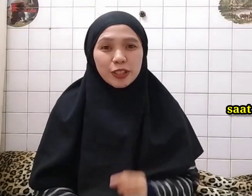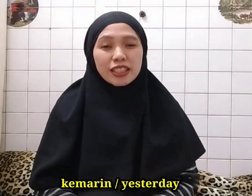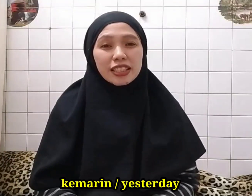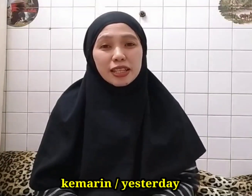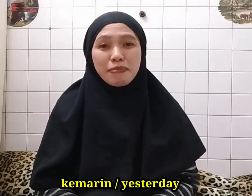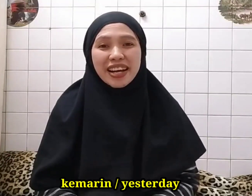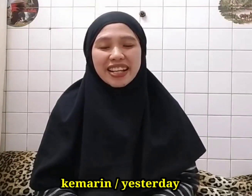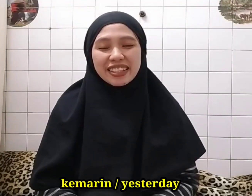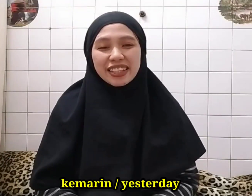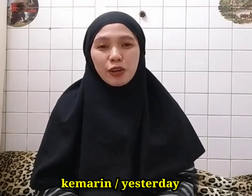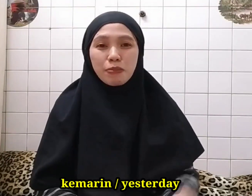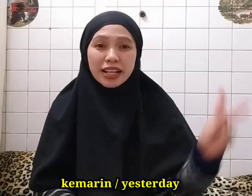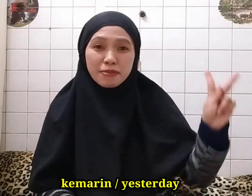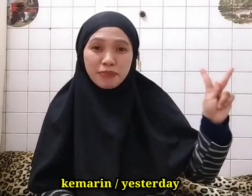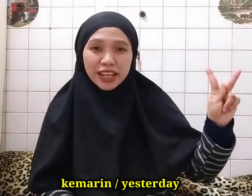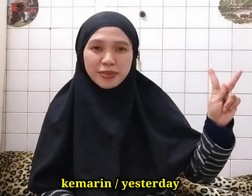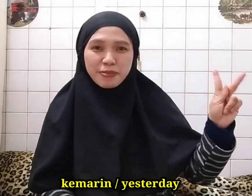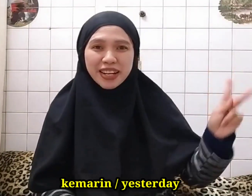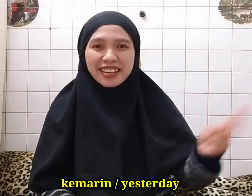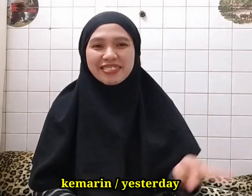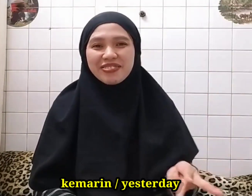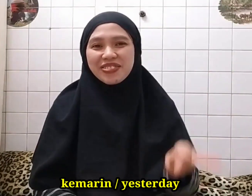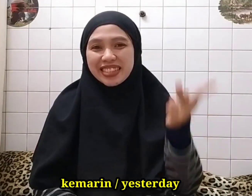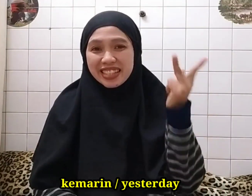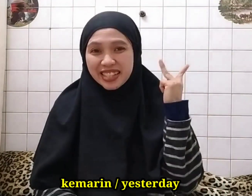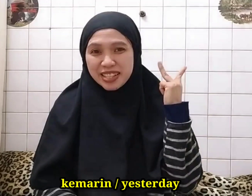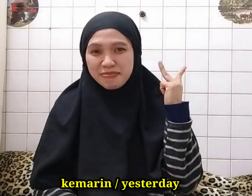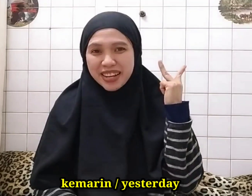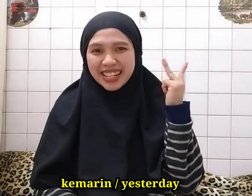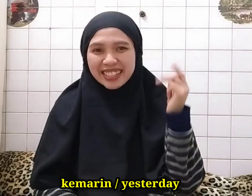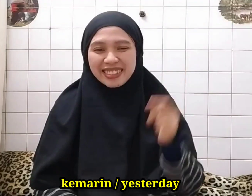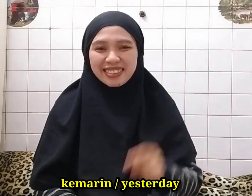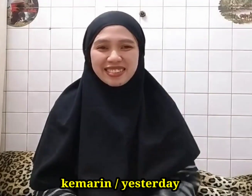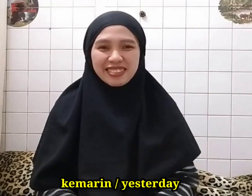Terus kemarin, kalau kemarin pakai huruf K. Kemarin.